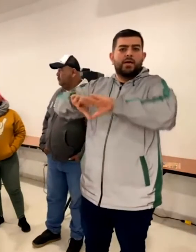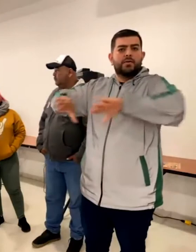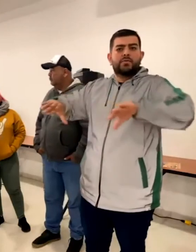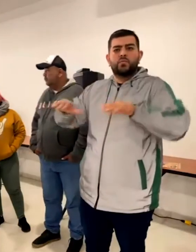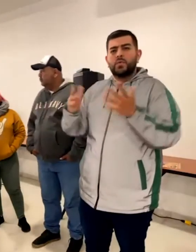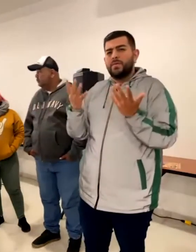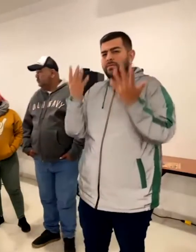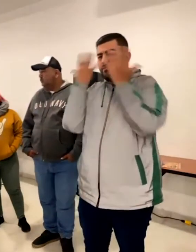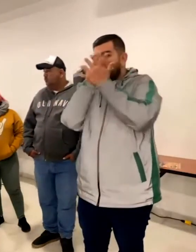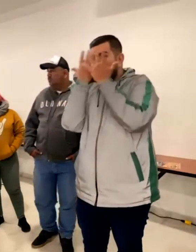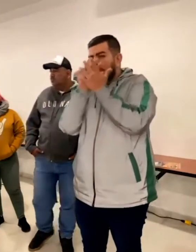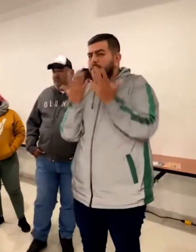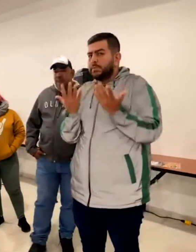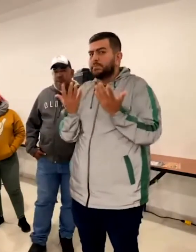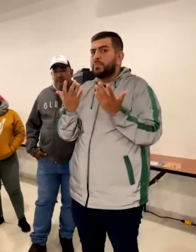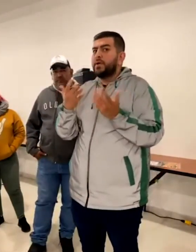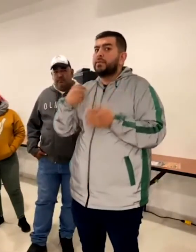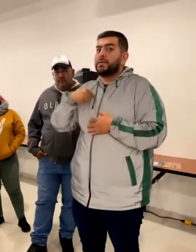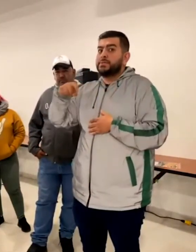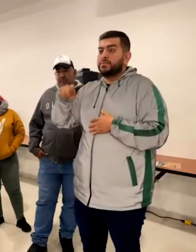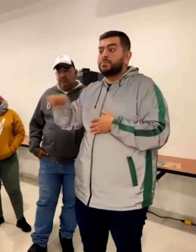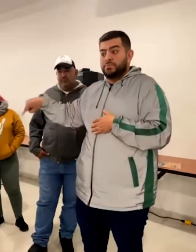internacional de la farmacia